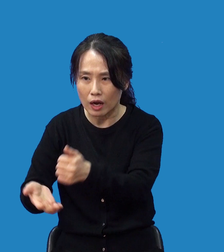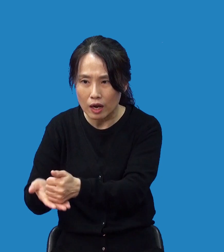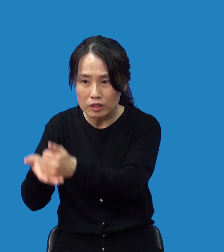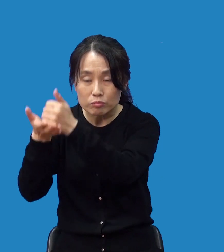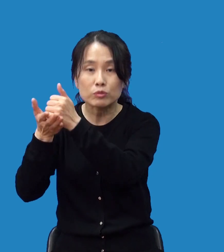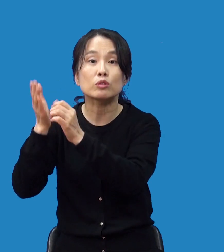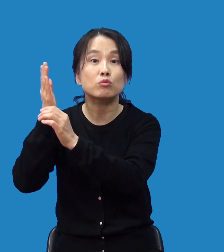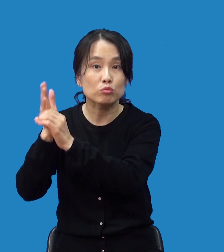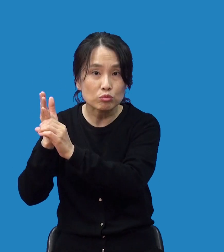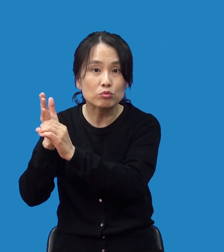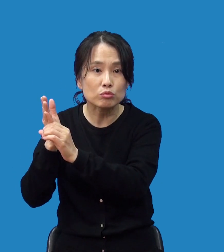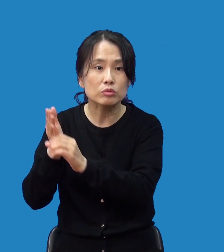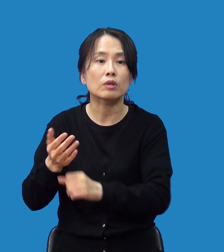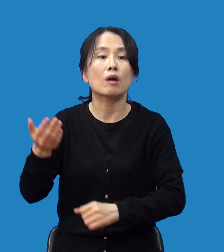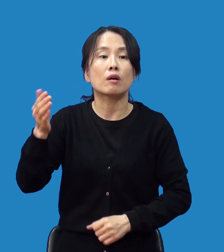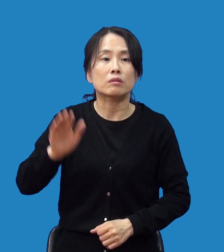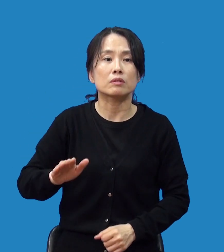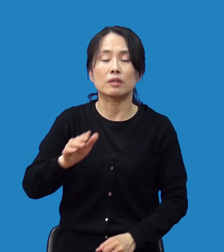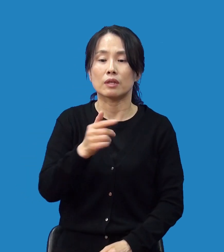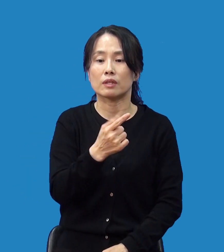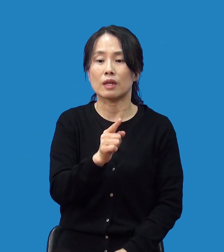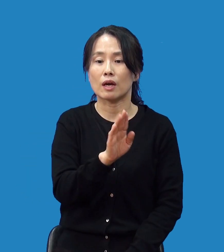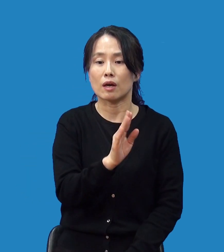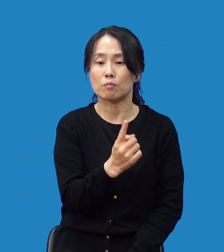이 나보니두스는